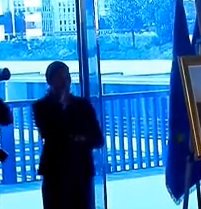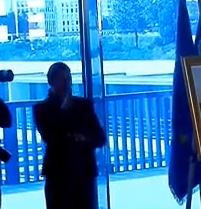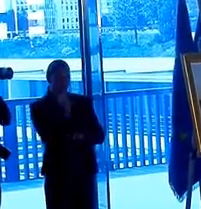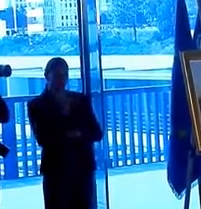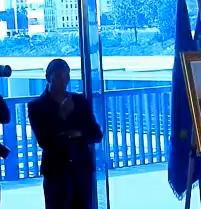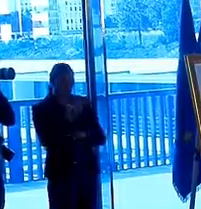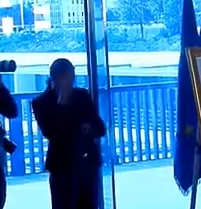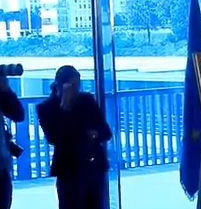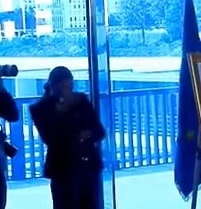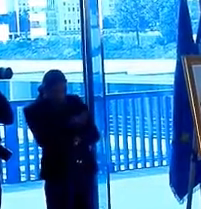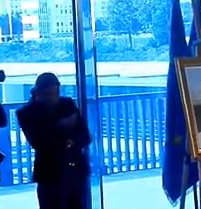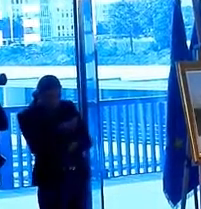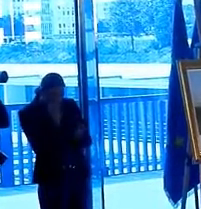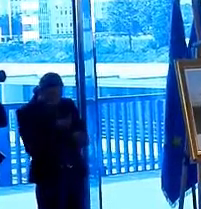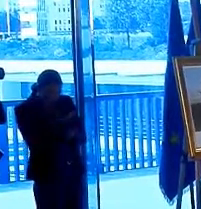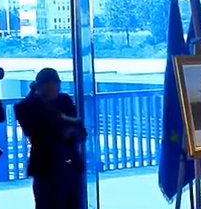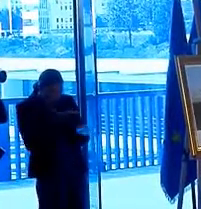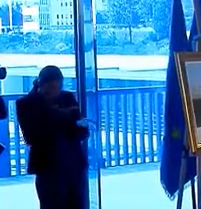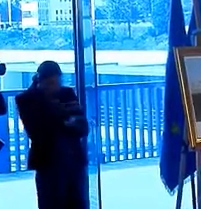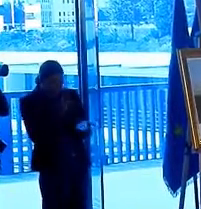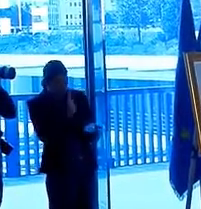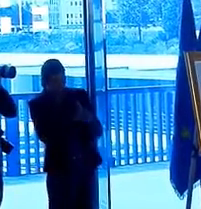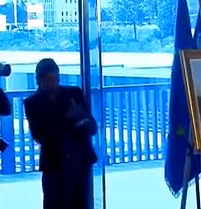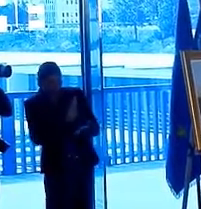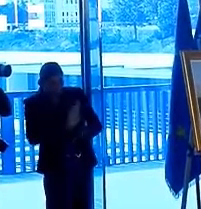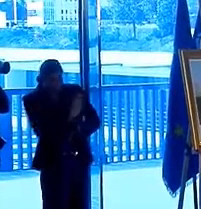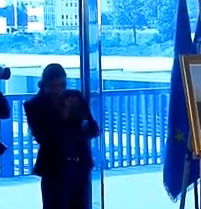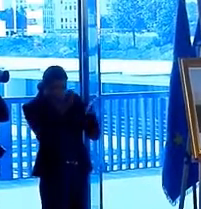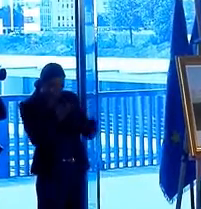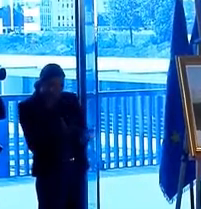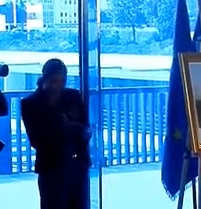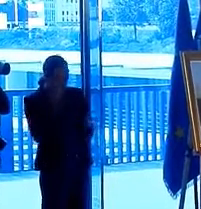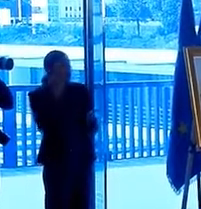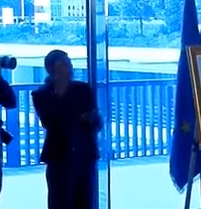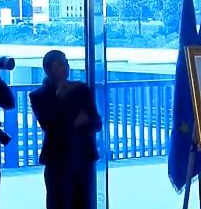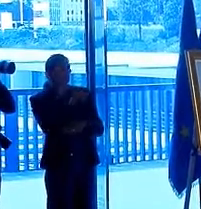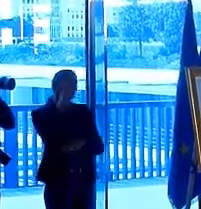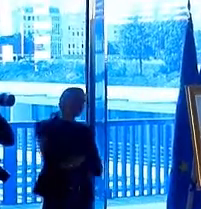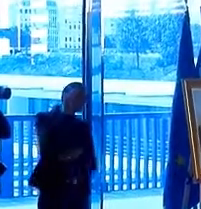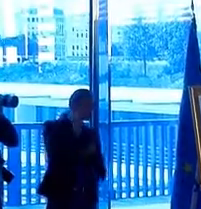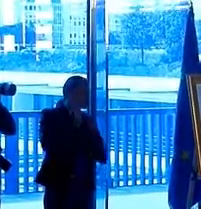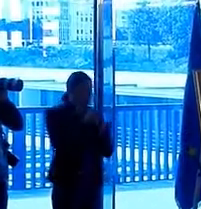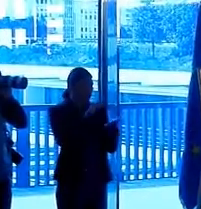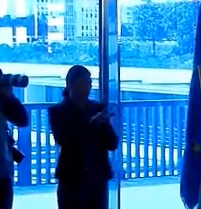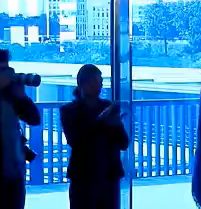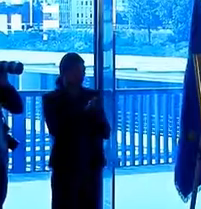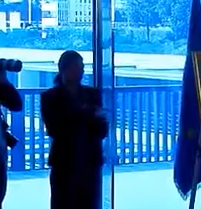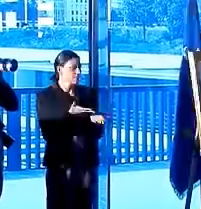qui le concernent selon son âge et son degré de maturité.